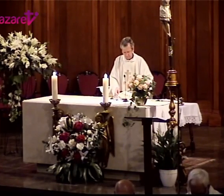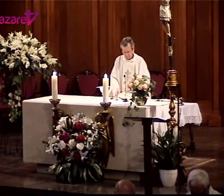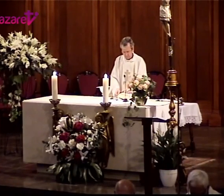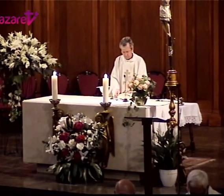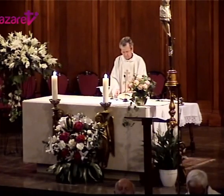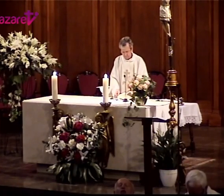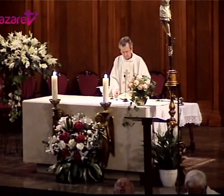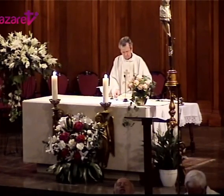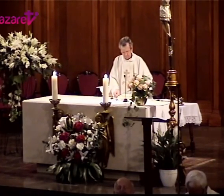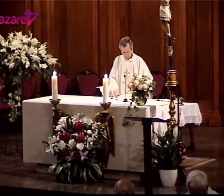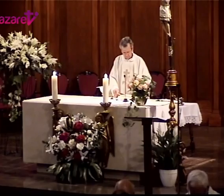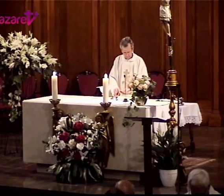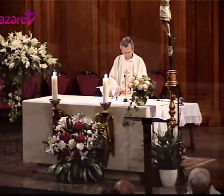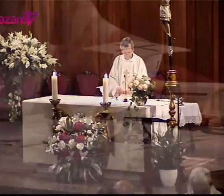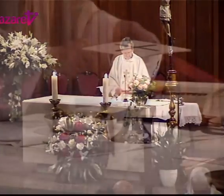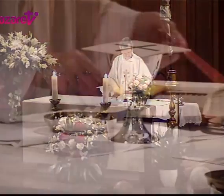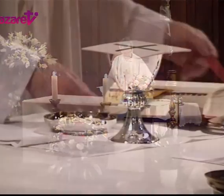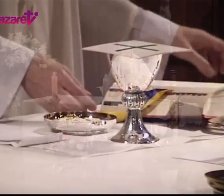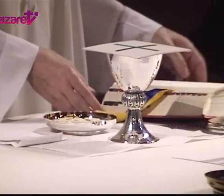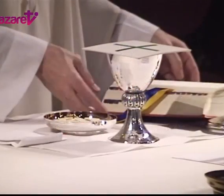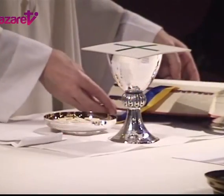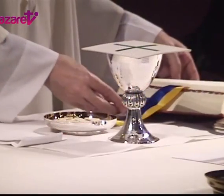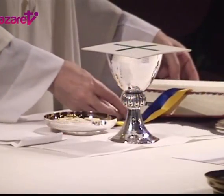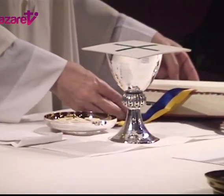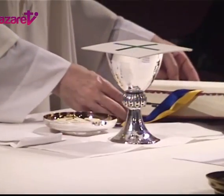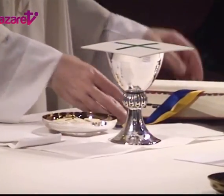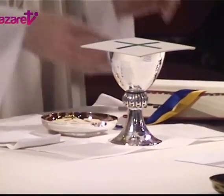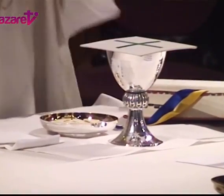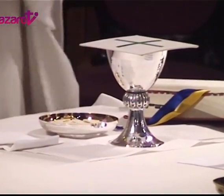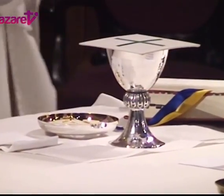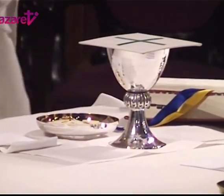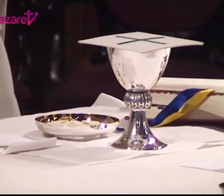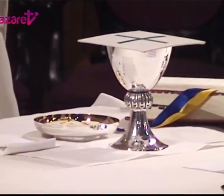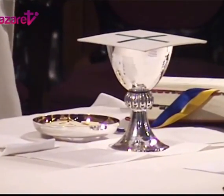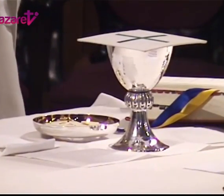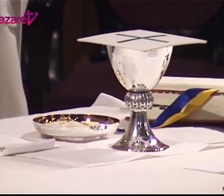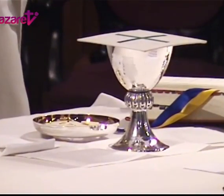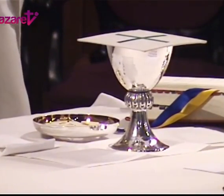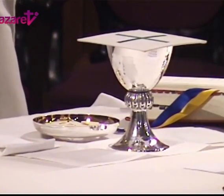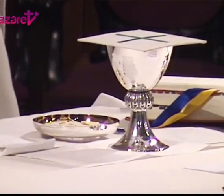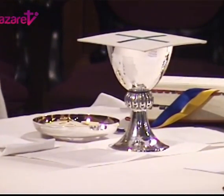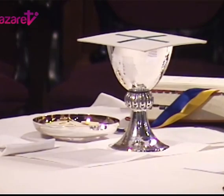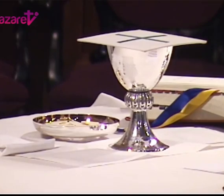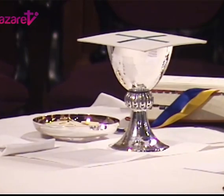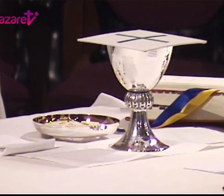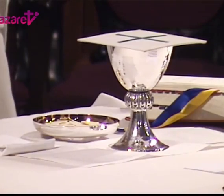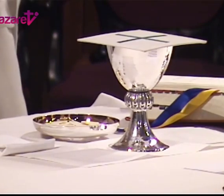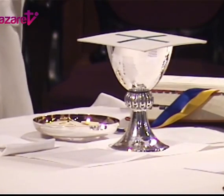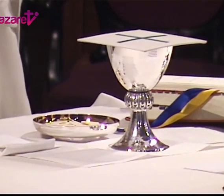pidiendo perdón a Dios, porque a veces falta esa fidelidad y necesitamos su gracia y su misericordia. En silencio